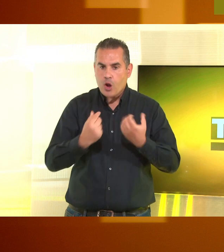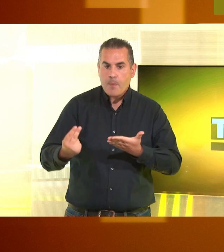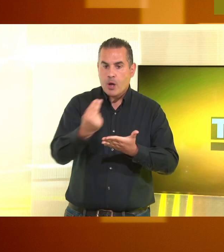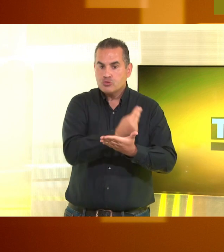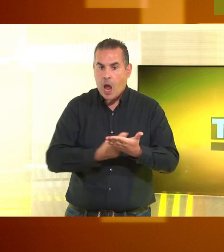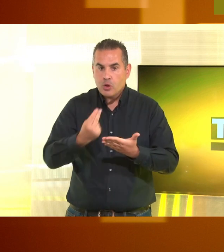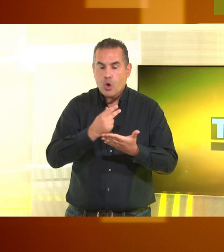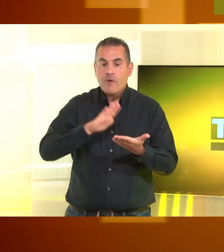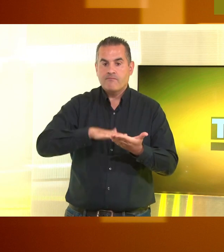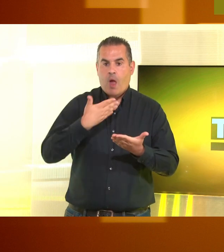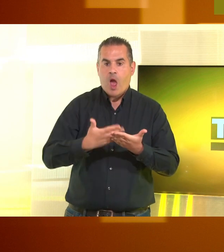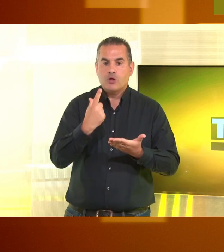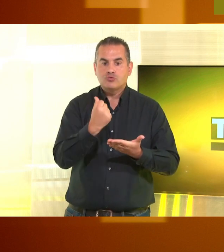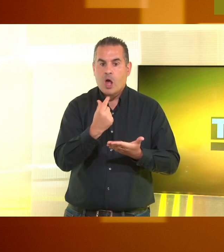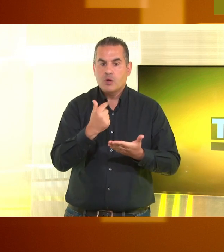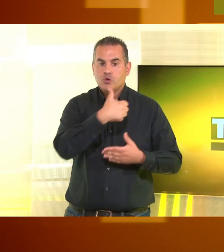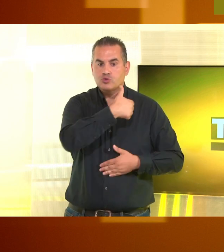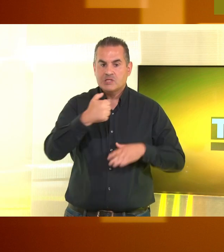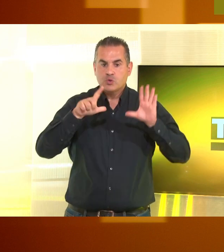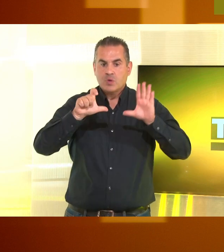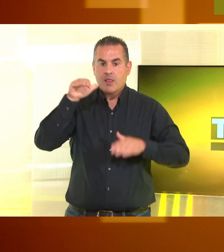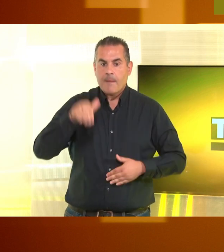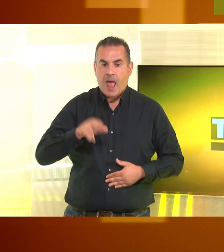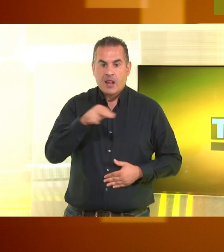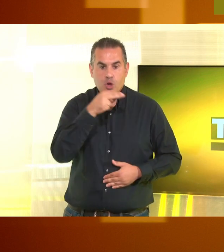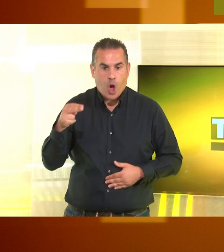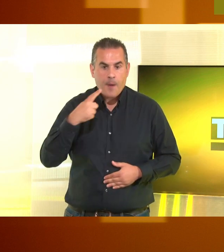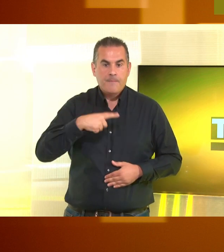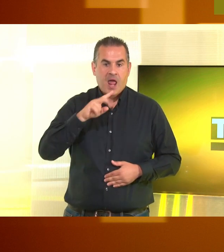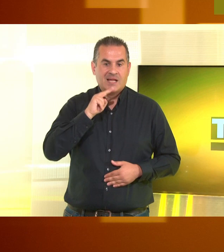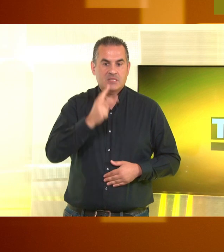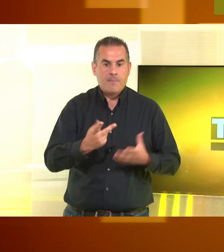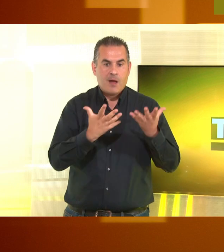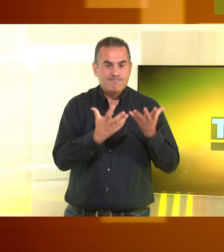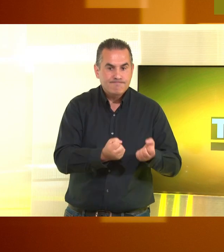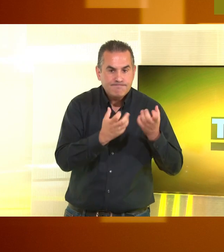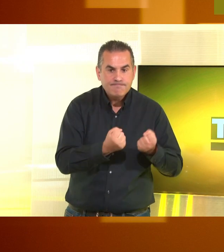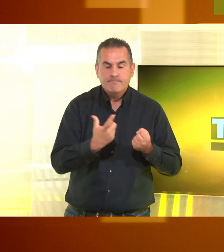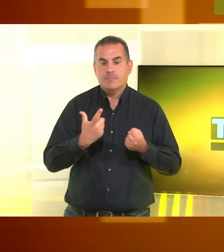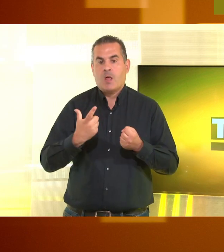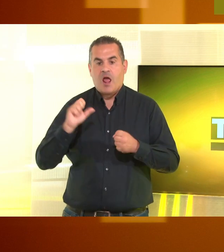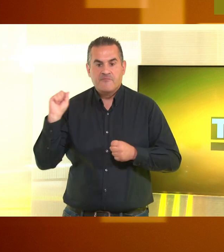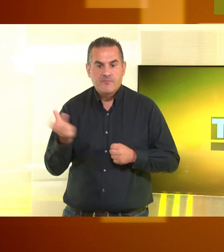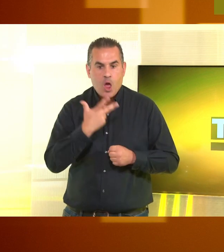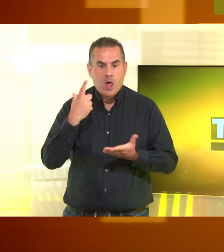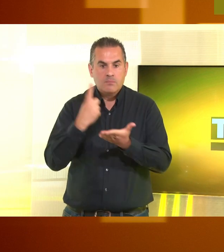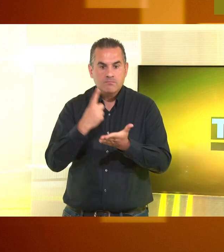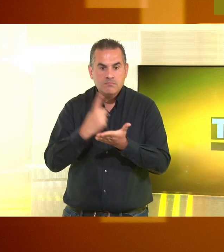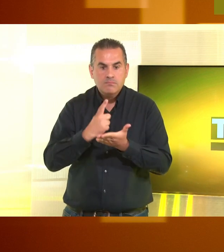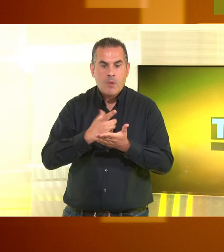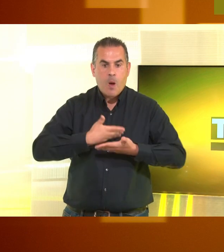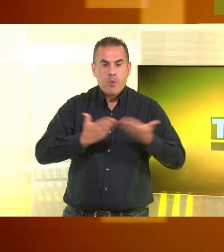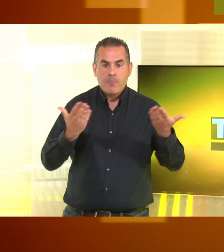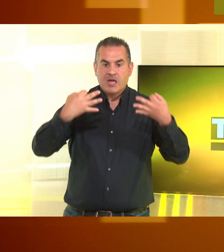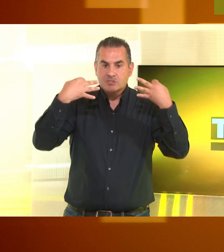viabilità, esigenze che sono emerse anche in seguito ad alcuni incontri con le forze dell'ordine. Le nuove telecamere sono state posizionate in punti